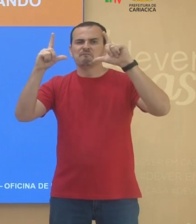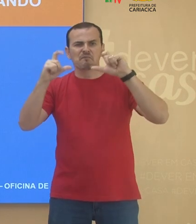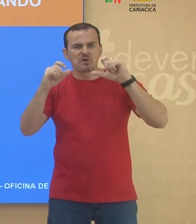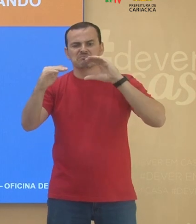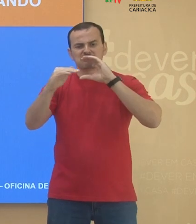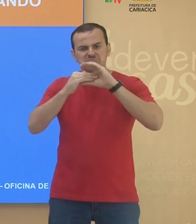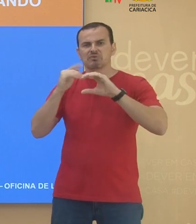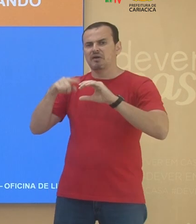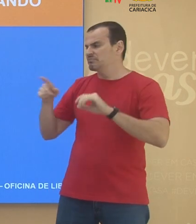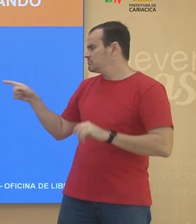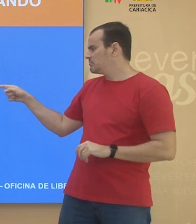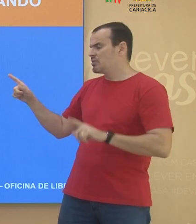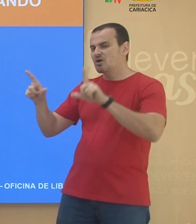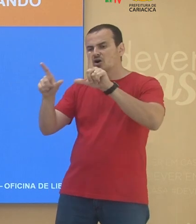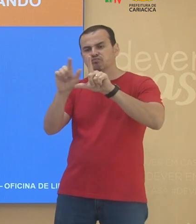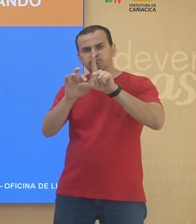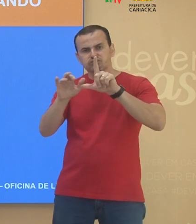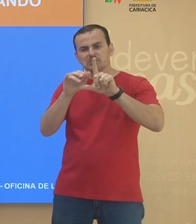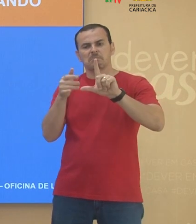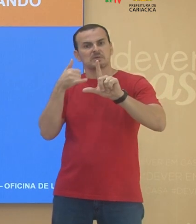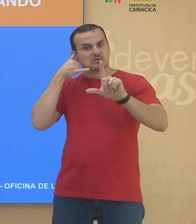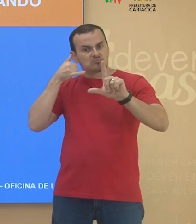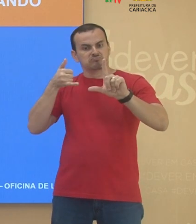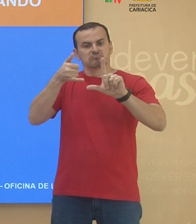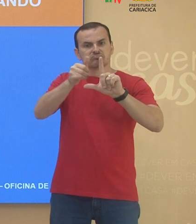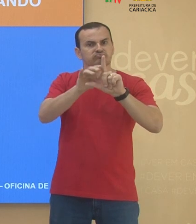o QR Code que aparece na sua tela.